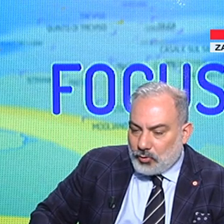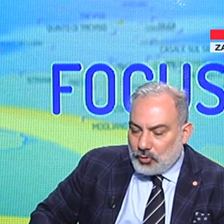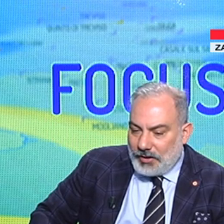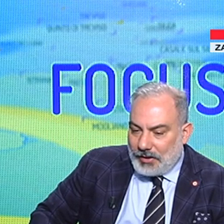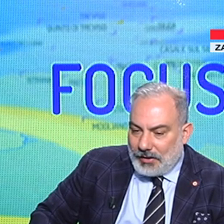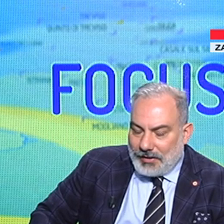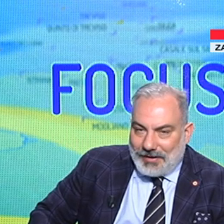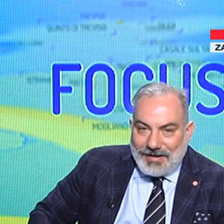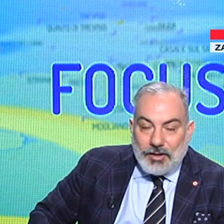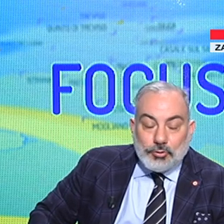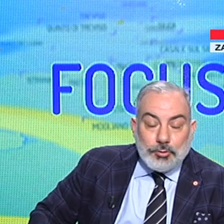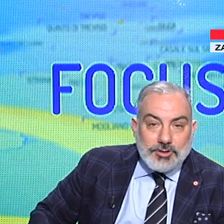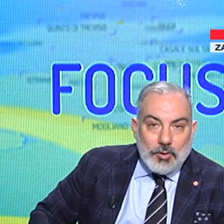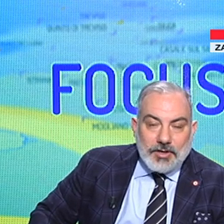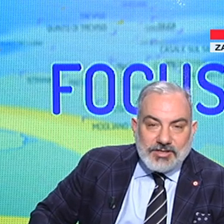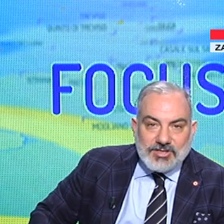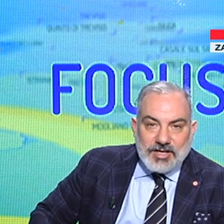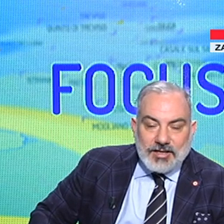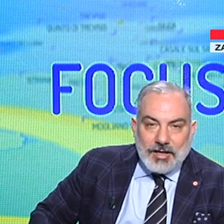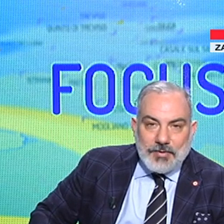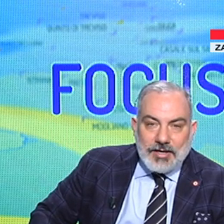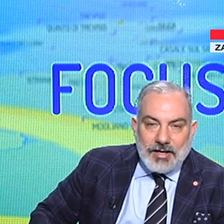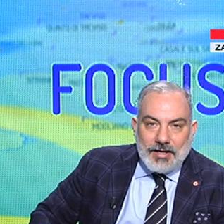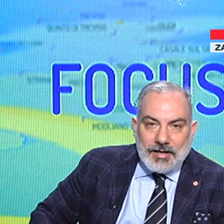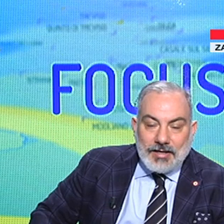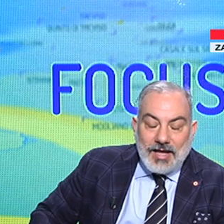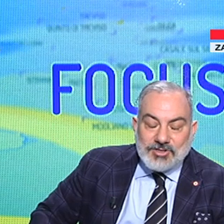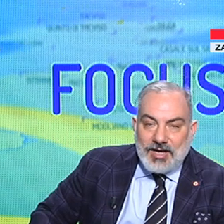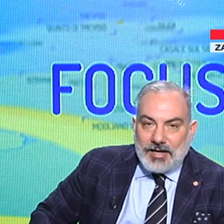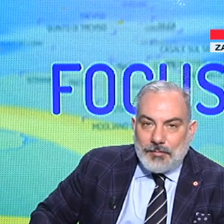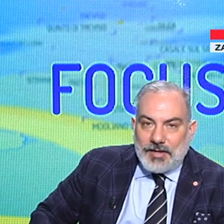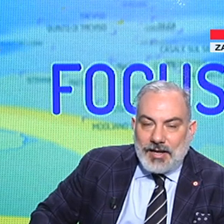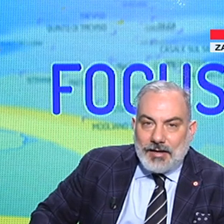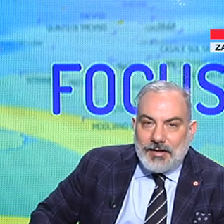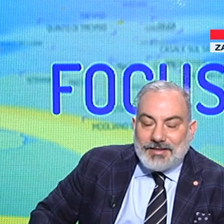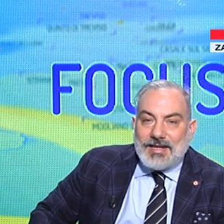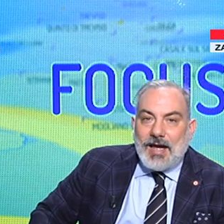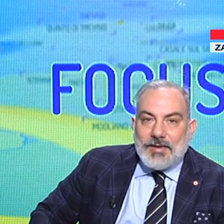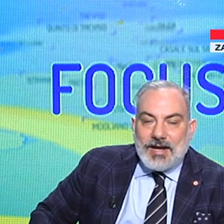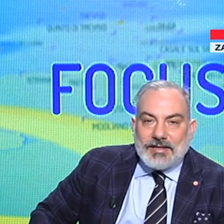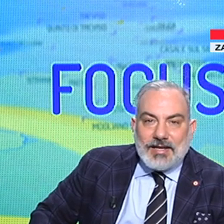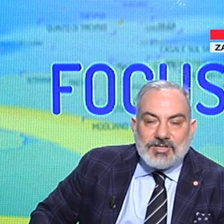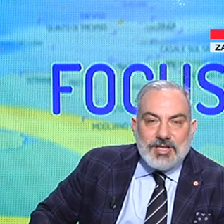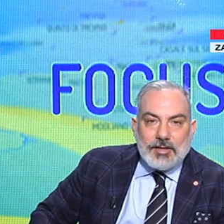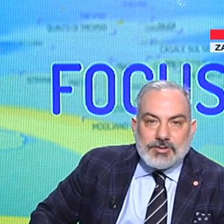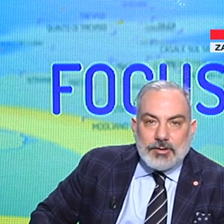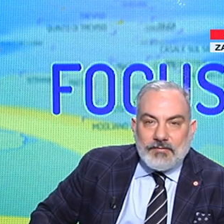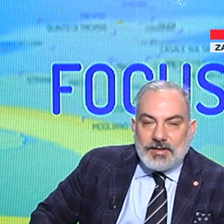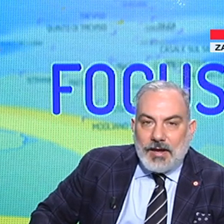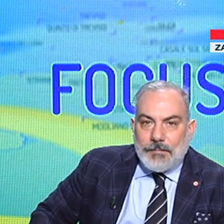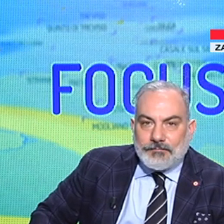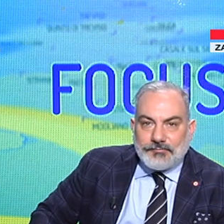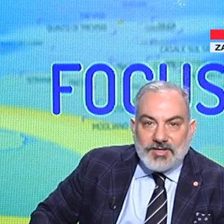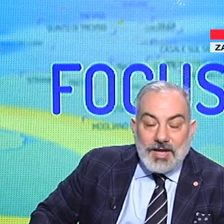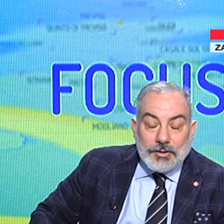in corso le ricostruzioni, si cerca di capire le indagini anche per la dinamica dell'incidente costato la